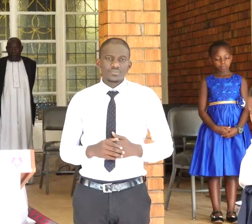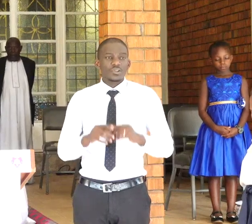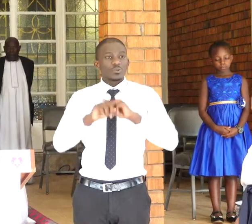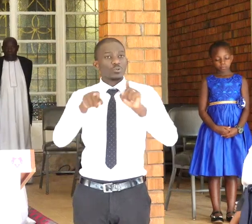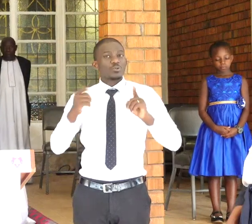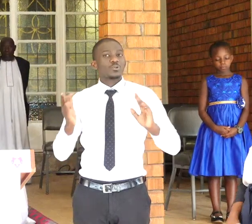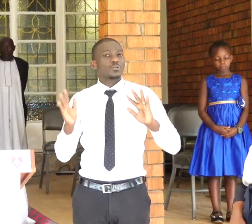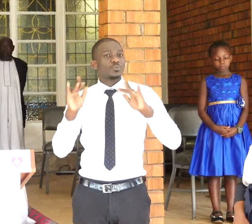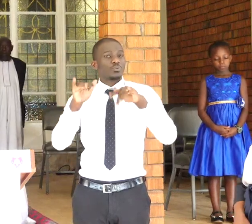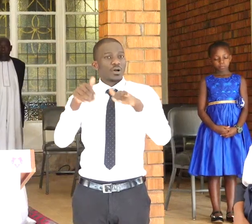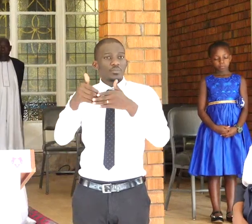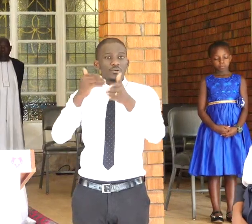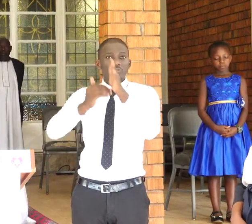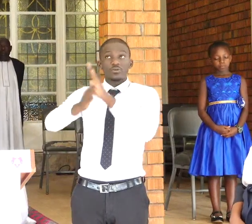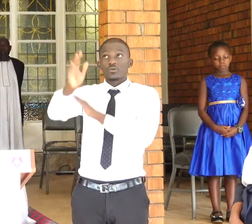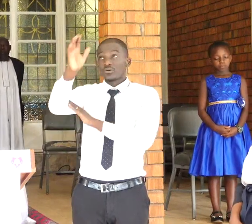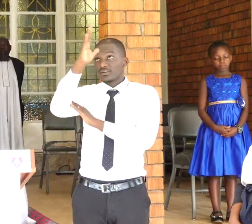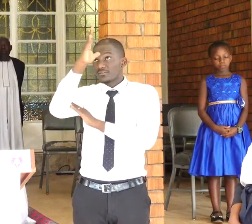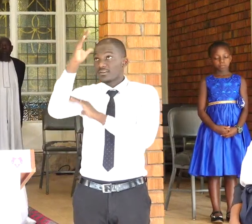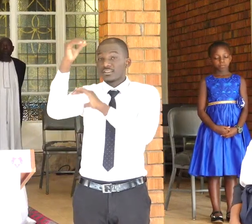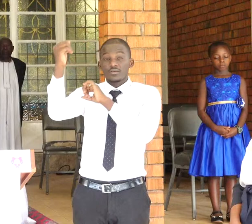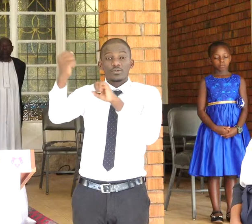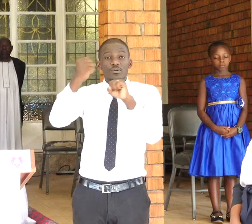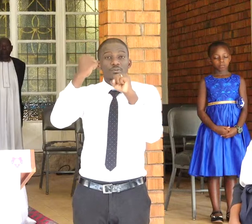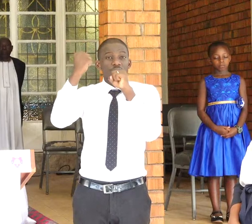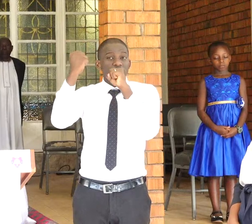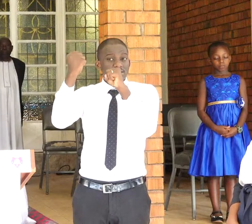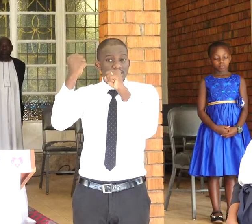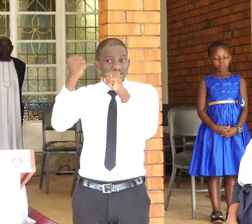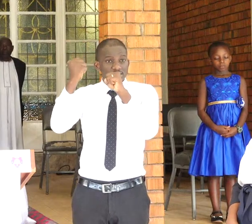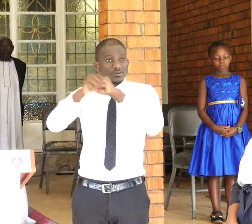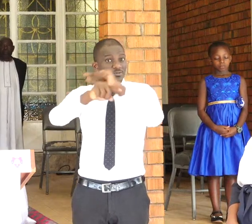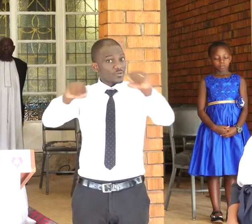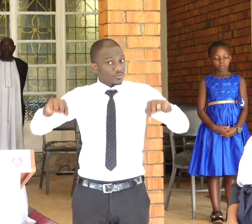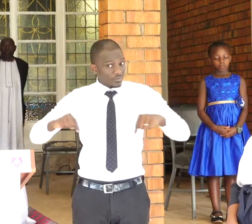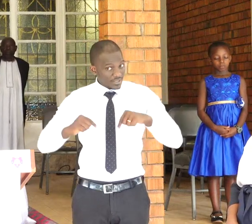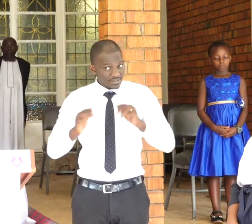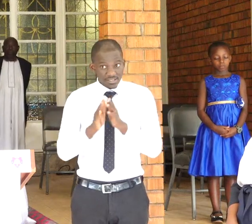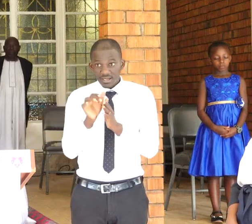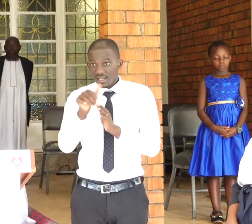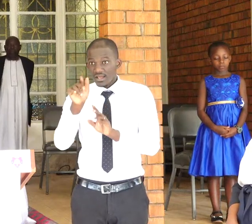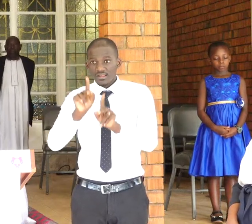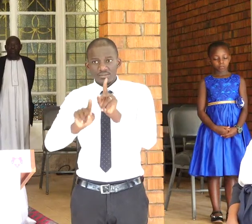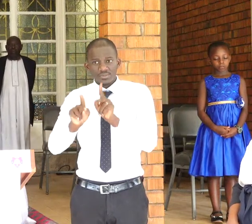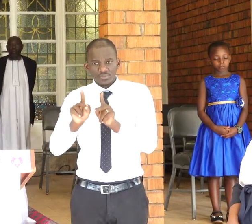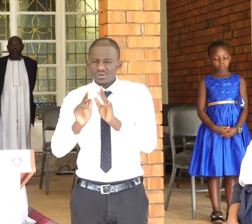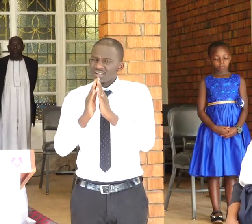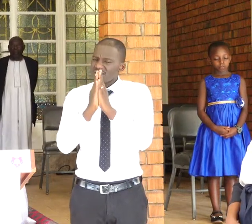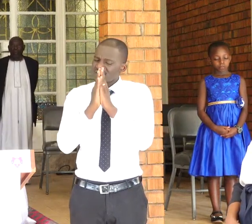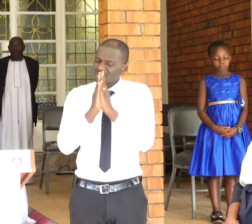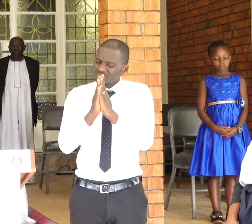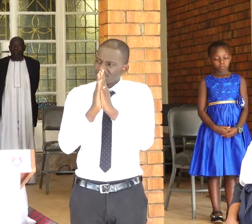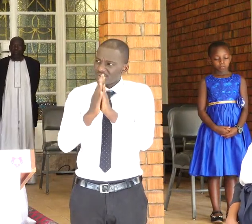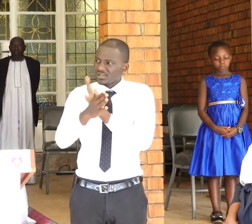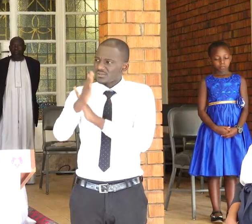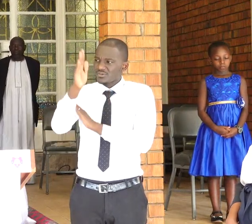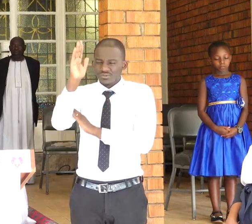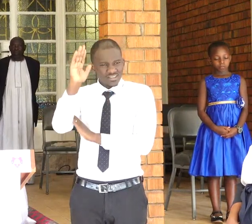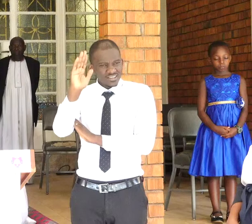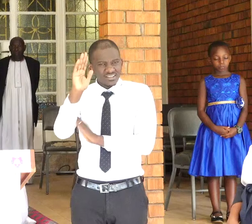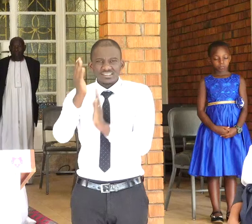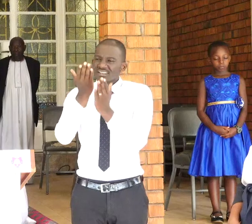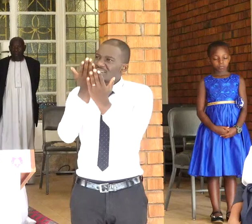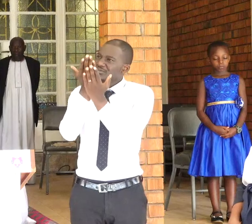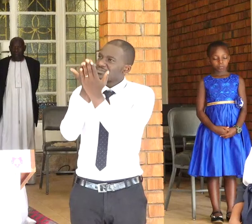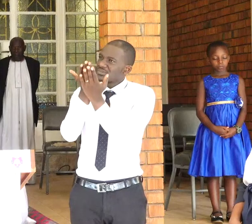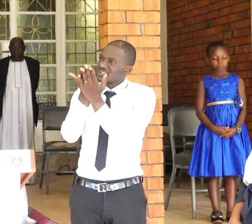tukunganye mu maaso ga Katonda kitafayinza byonna ku lwaffe ne ku lw'abalala nga twegayira Katonda era nga tusaba